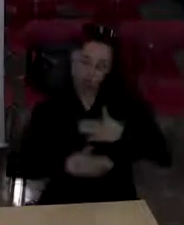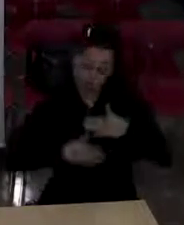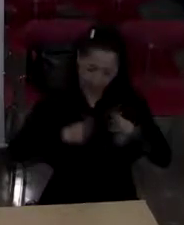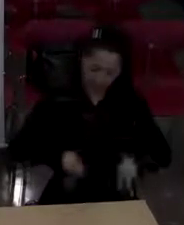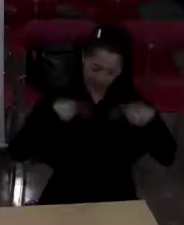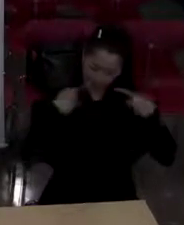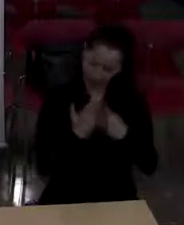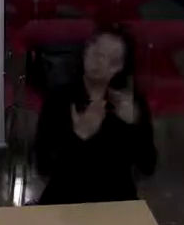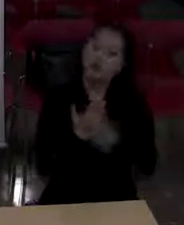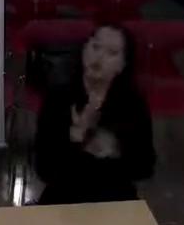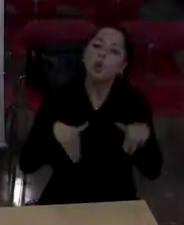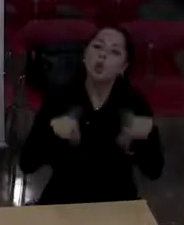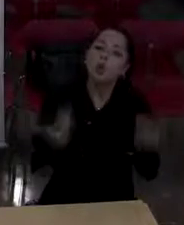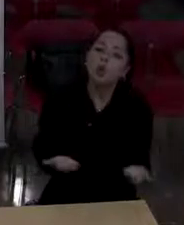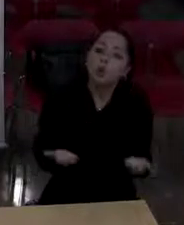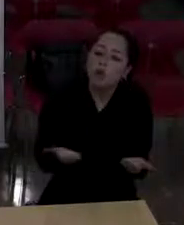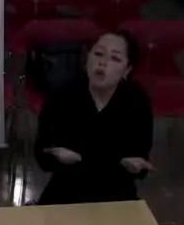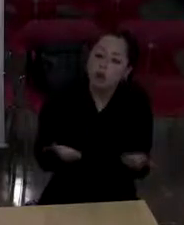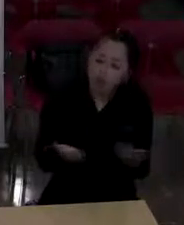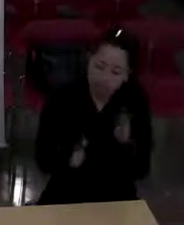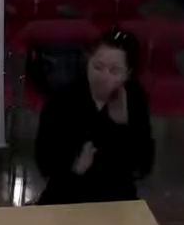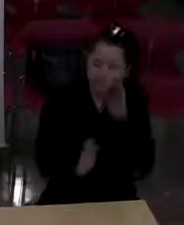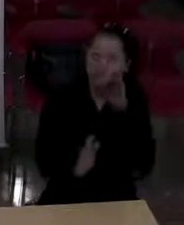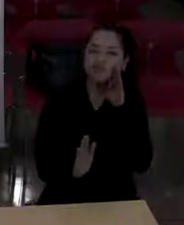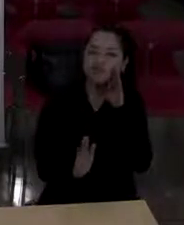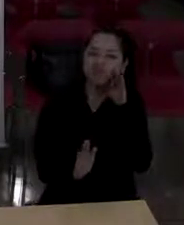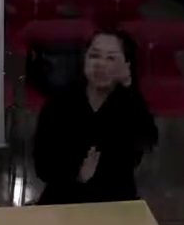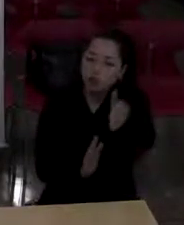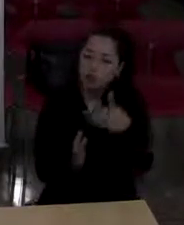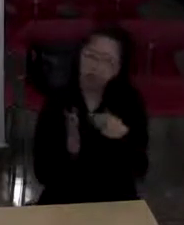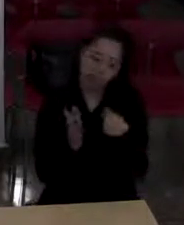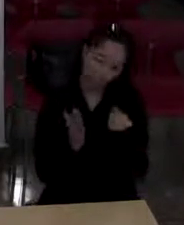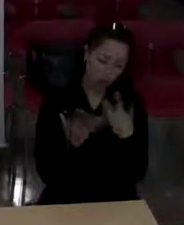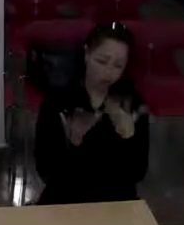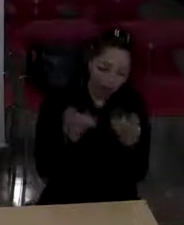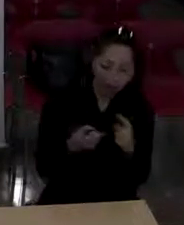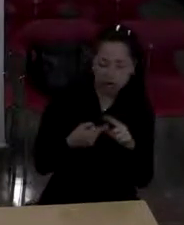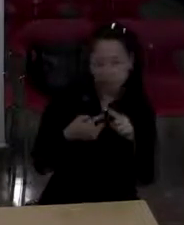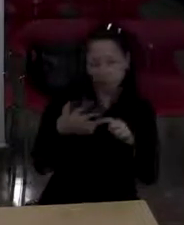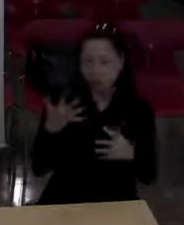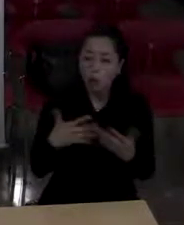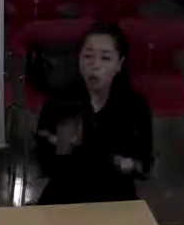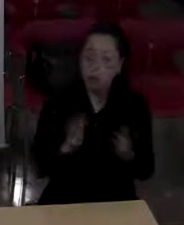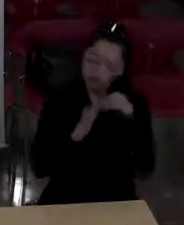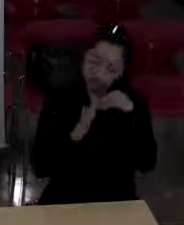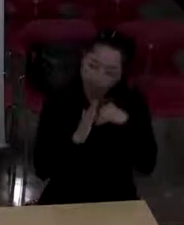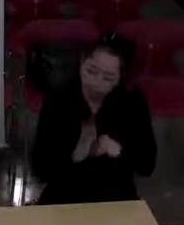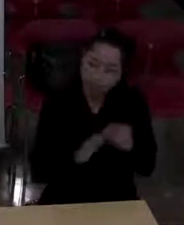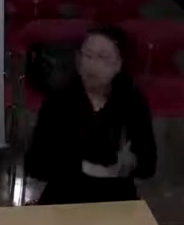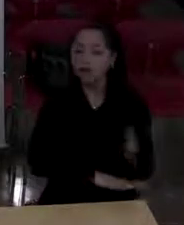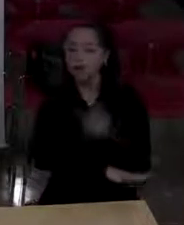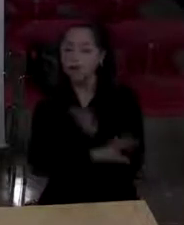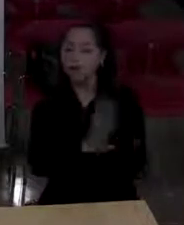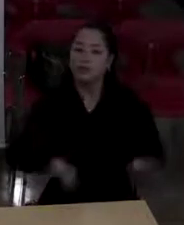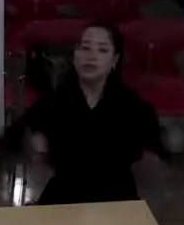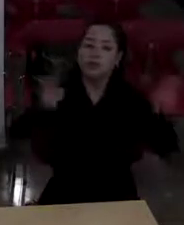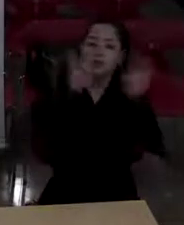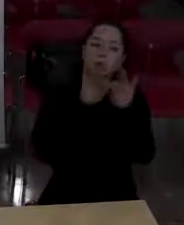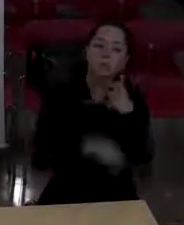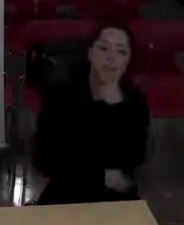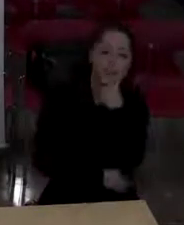edad, informar cómo es vital potenciar esta lengua y cómo continuar con